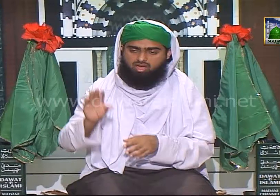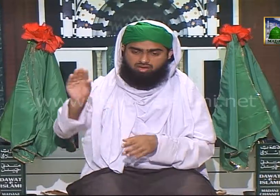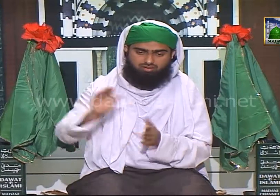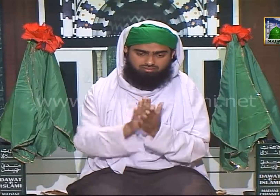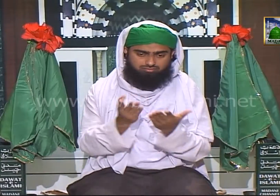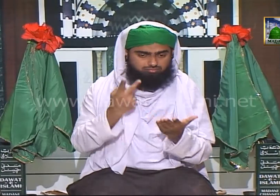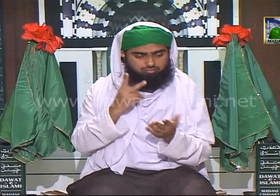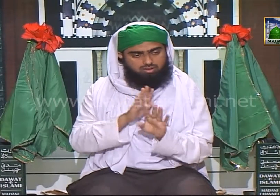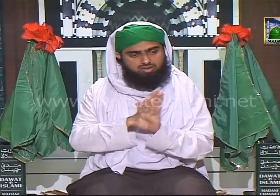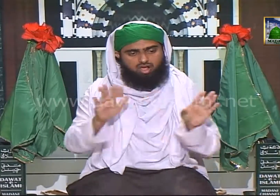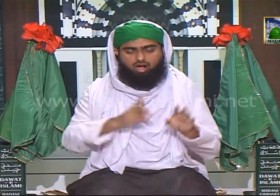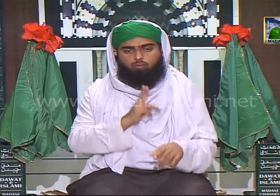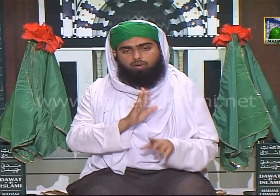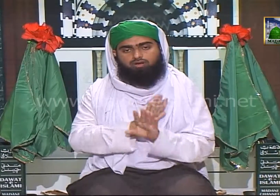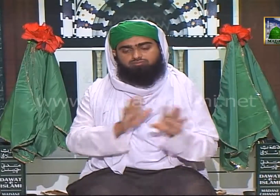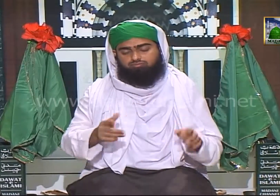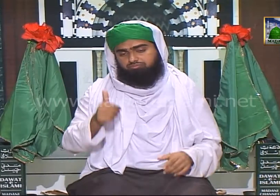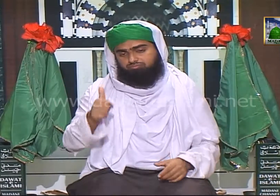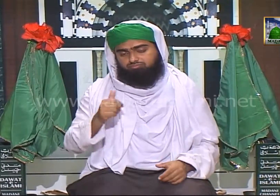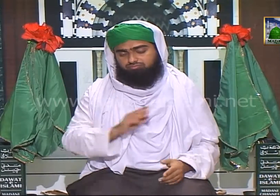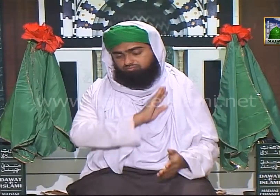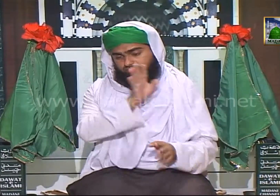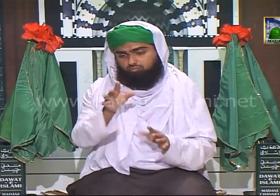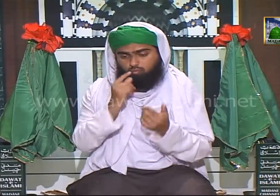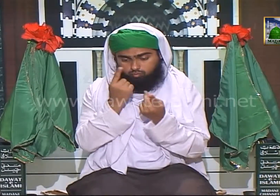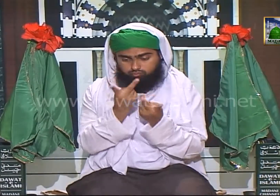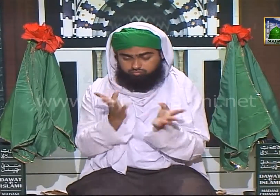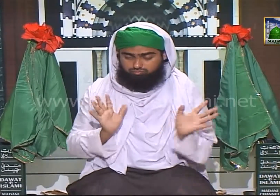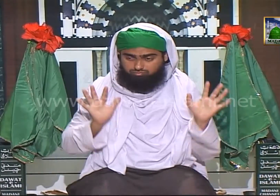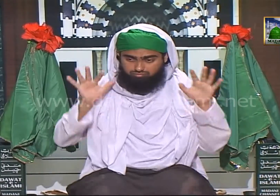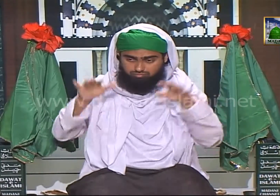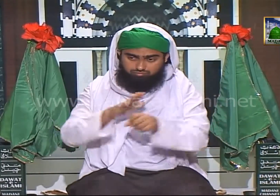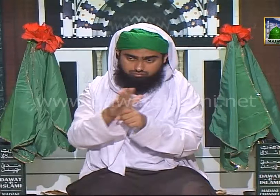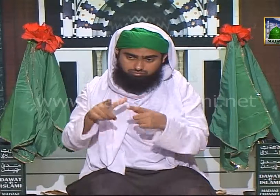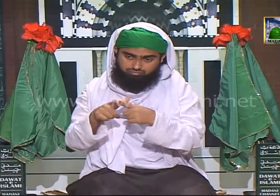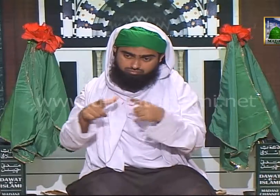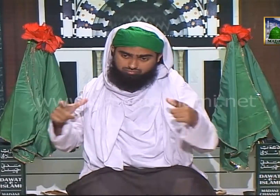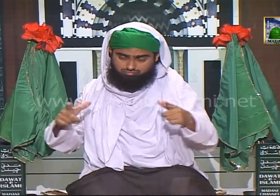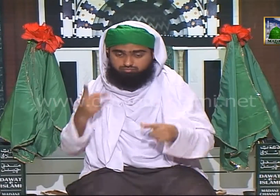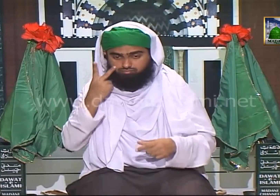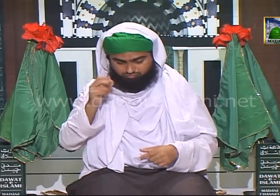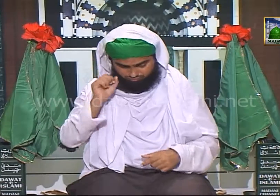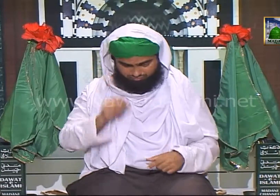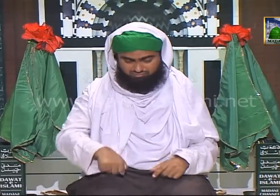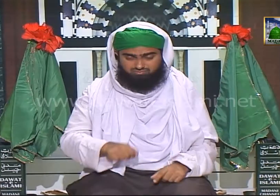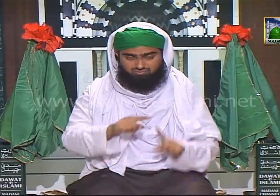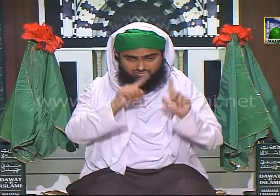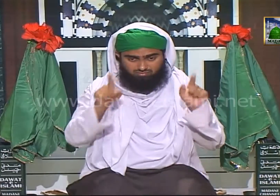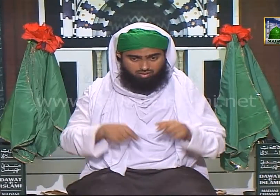یہ مطلب شو کر دیتا ہے. تو اس طرح مطلب آہستہ آہستہ آپ کی دکان چمک سکتی ہے. اور ہم نے دیکھے تھے لوگ کہ جو اس طرح حلال کمانے کی کوشش